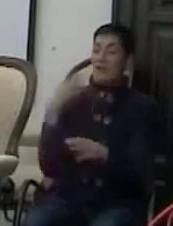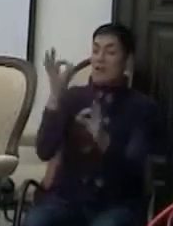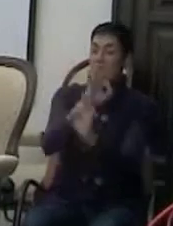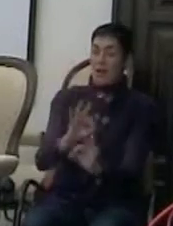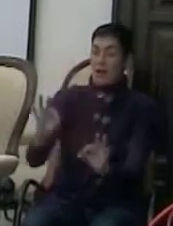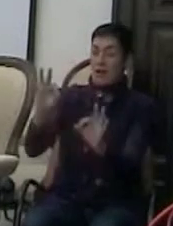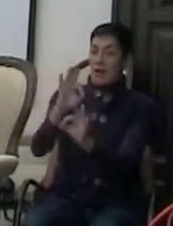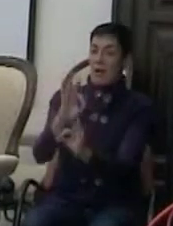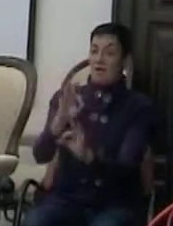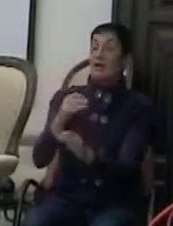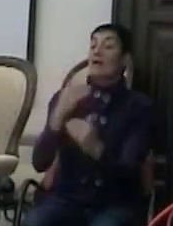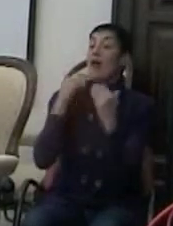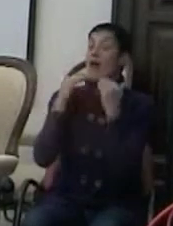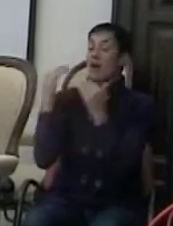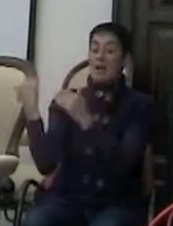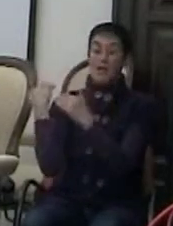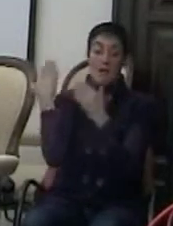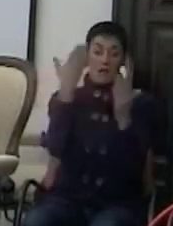viven gracias a las donaciones que